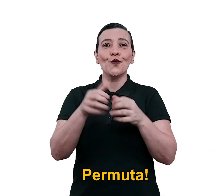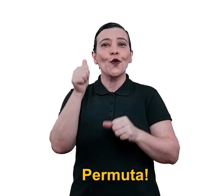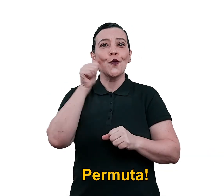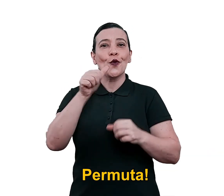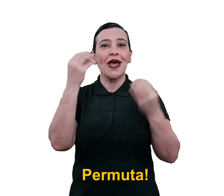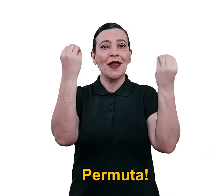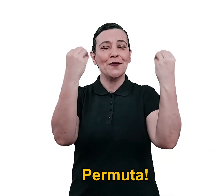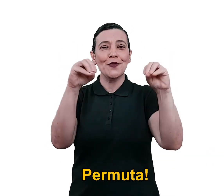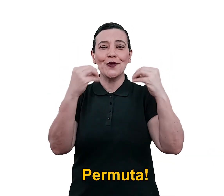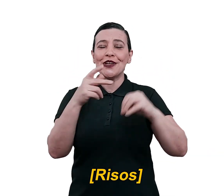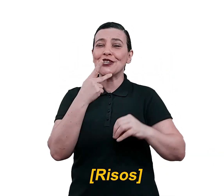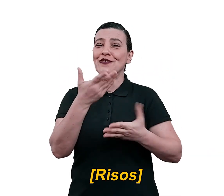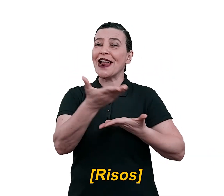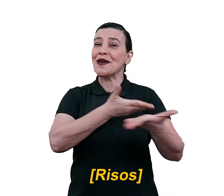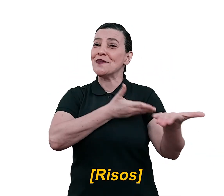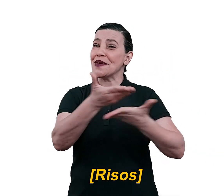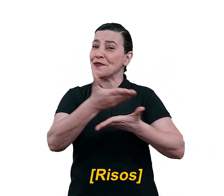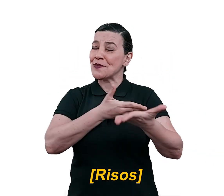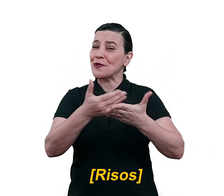tá? Permuta.